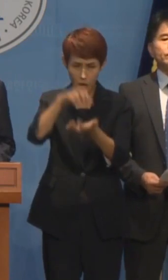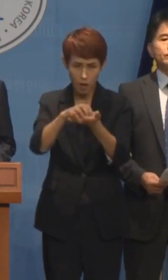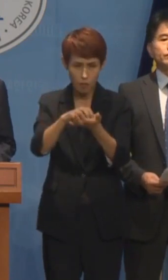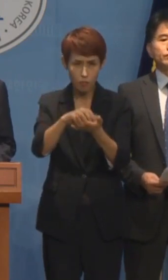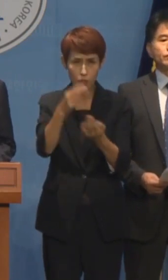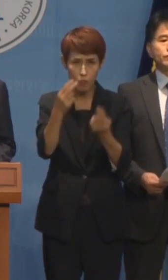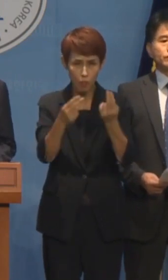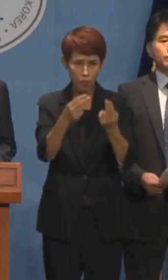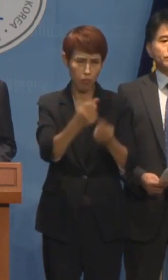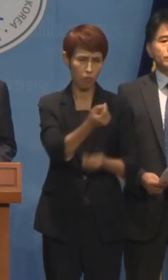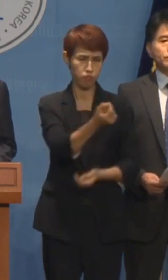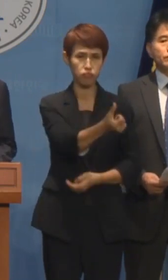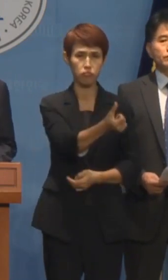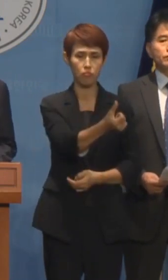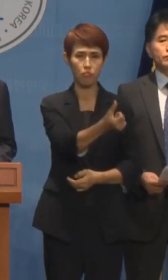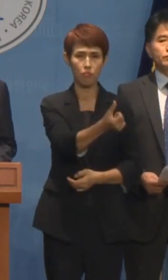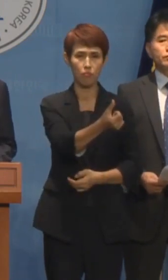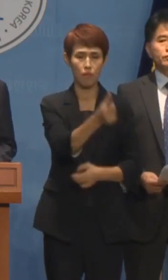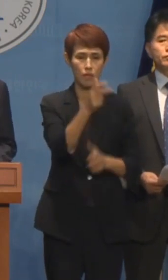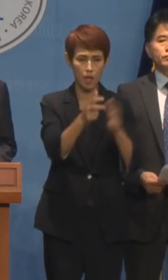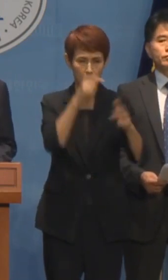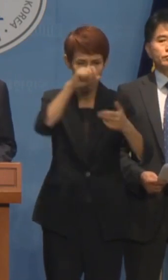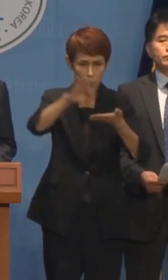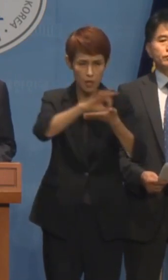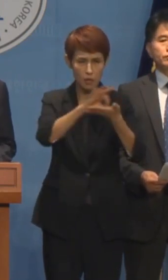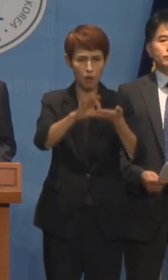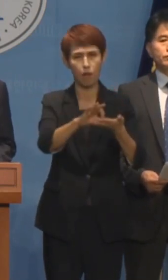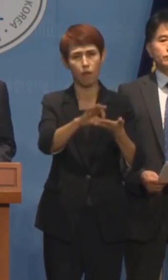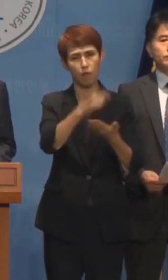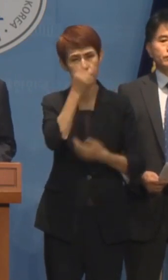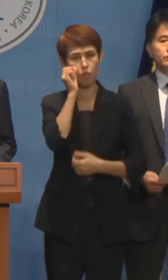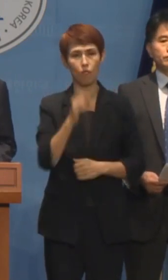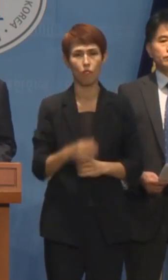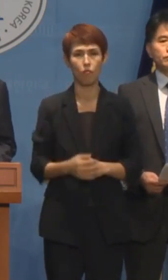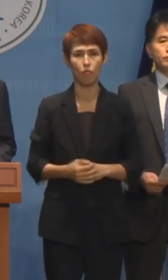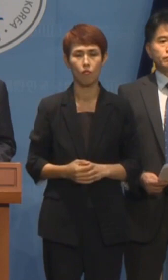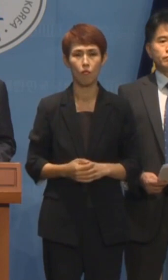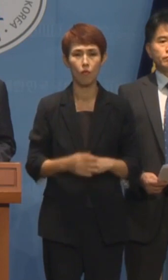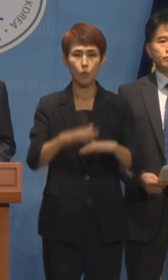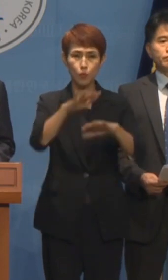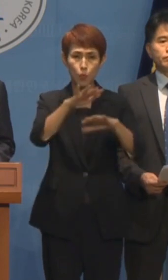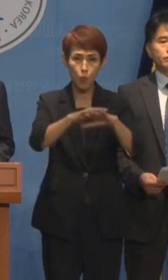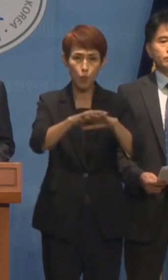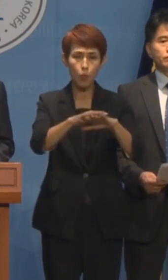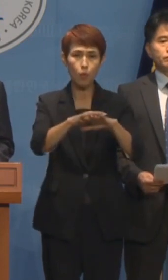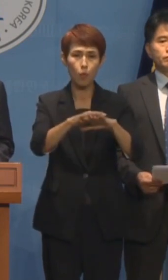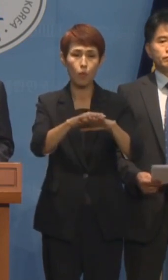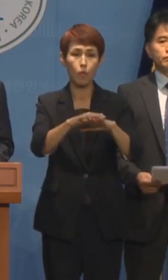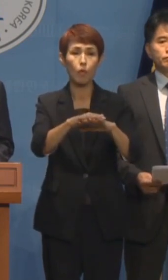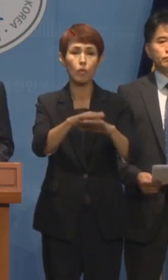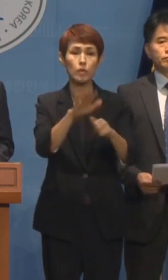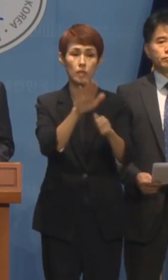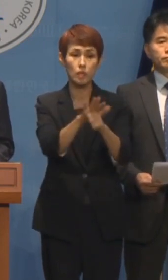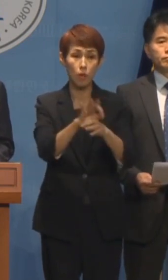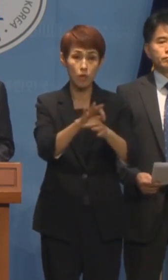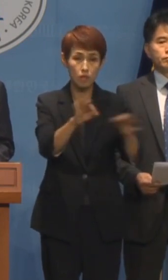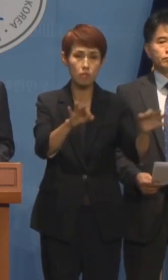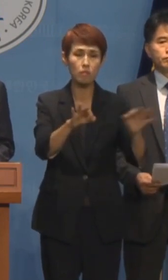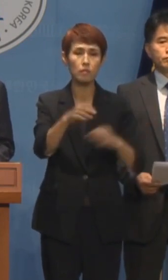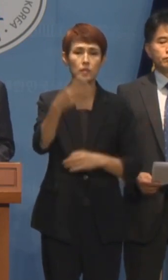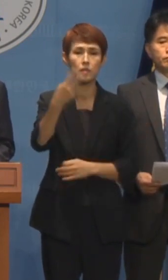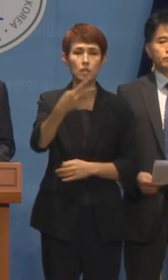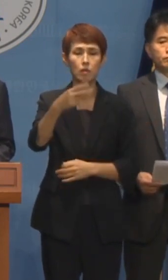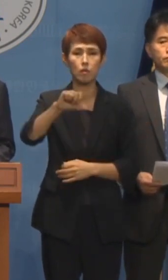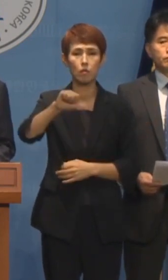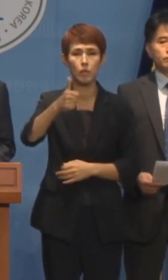보니 주요 사업예산 역시 매우 미흡하다. 첫째, 농업 직불금 예산은 2,504억 원에